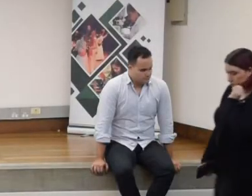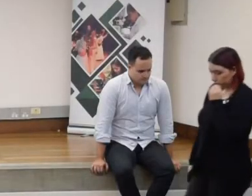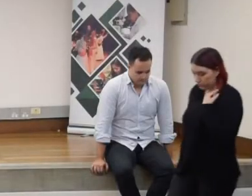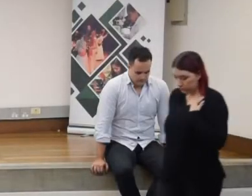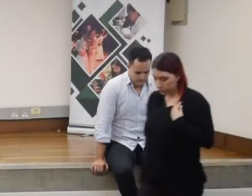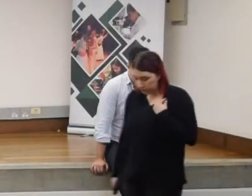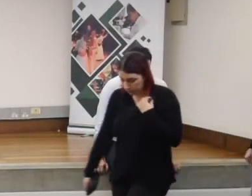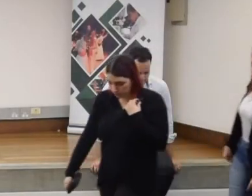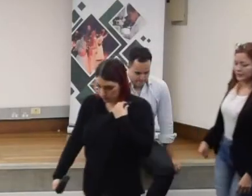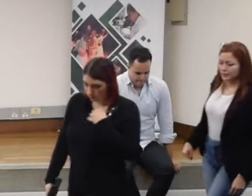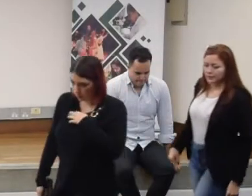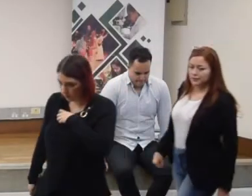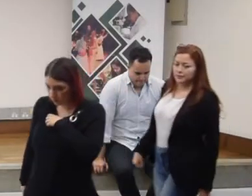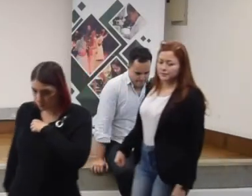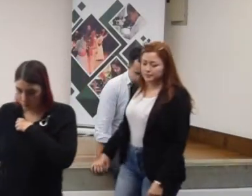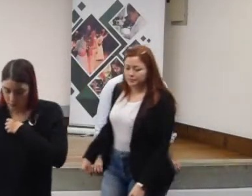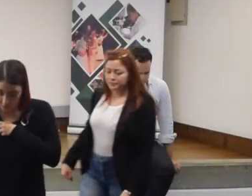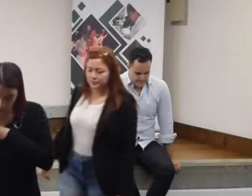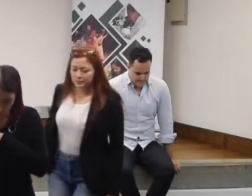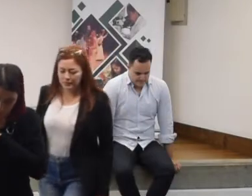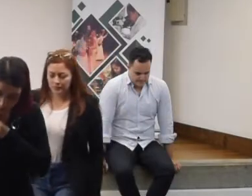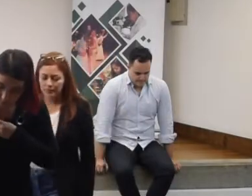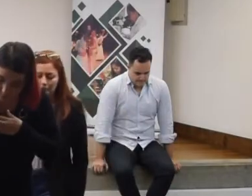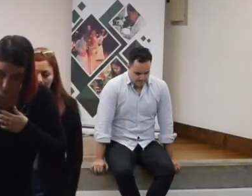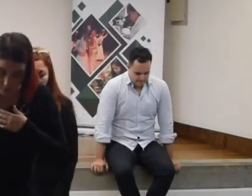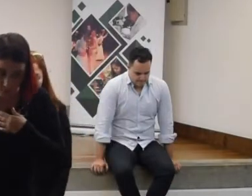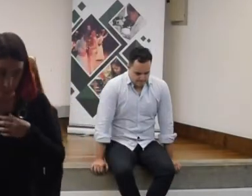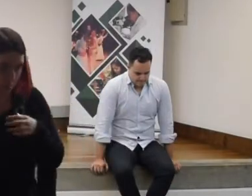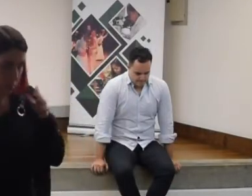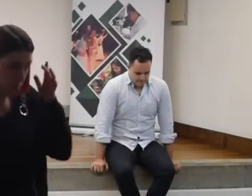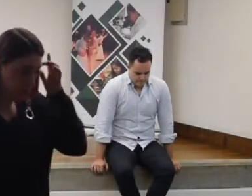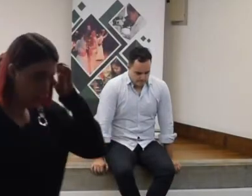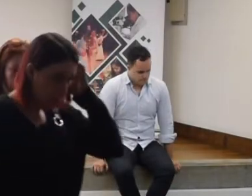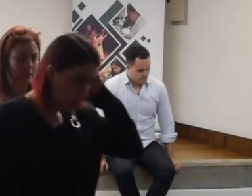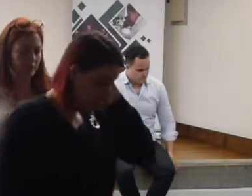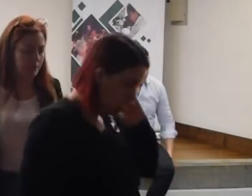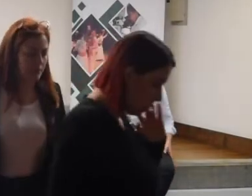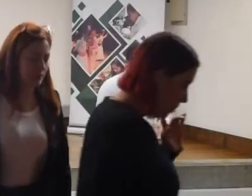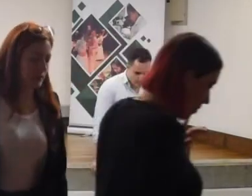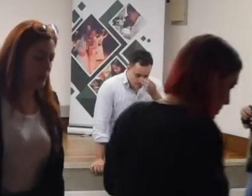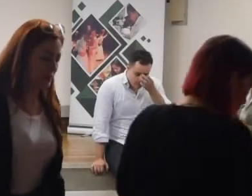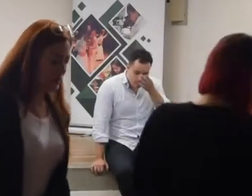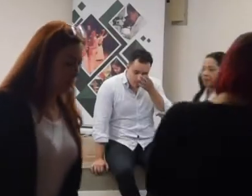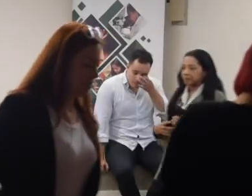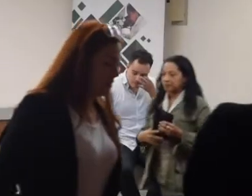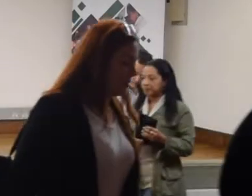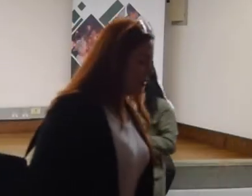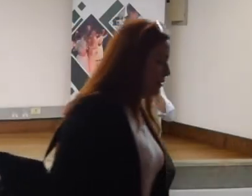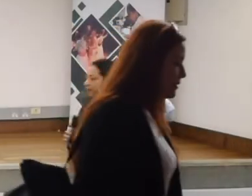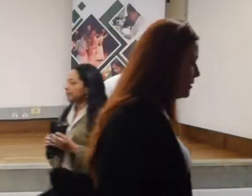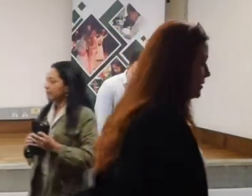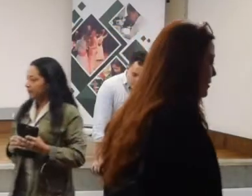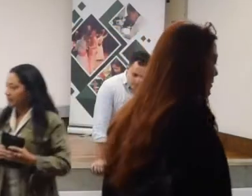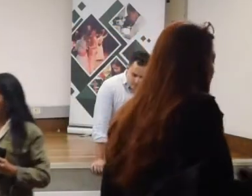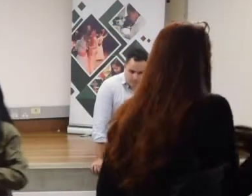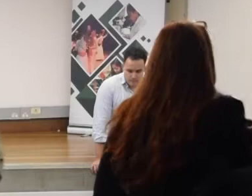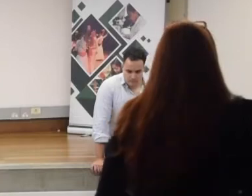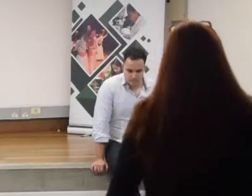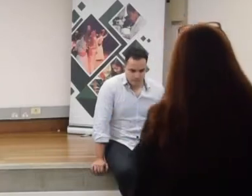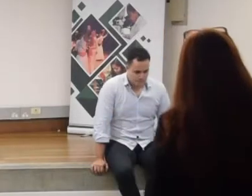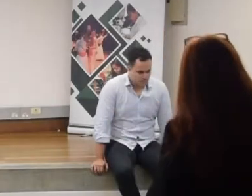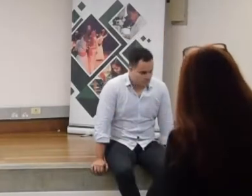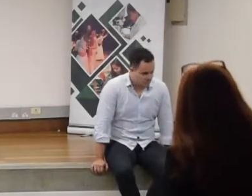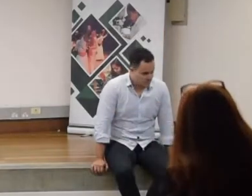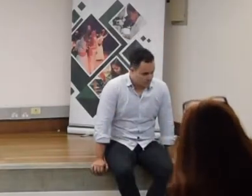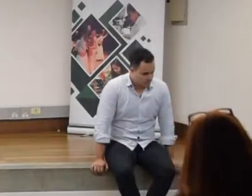de las tendencias que identifica este estudio es que hay un hallazgo interesante a partir de las encuestas que se le aplican